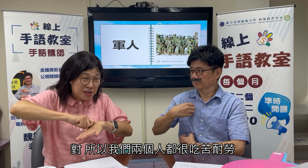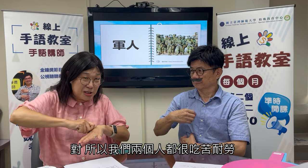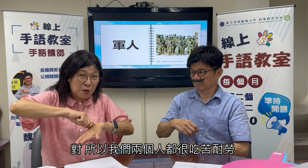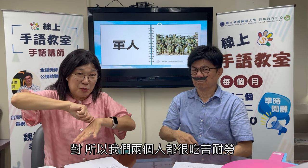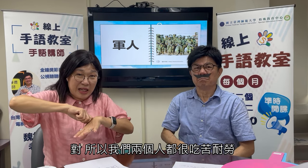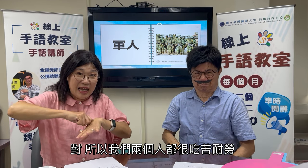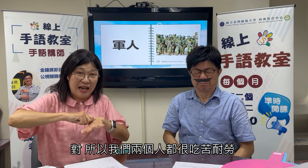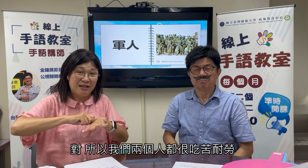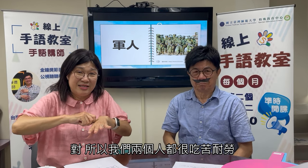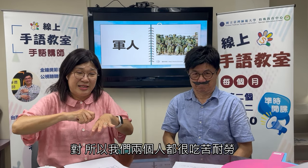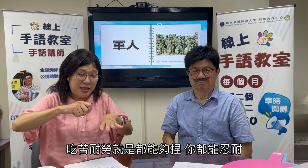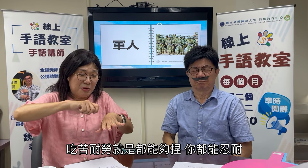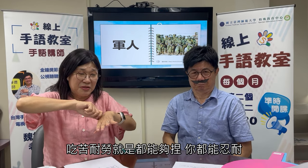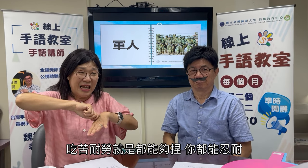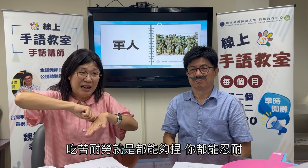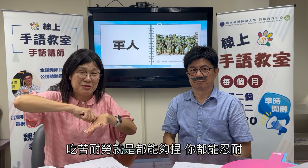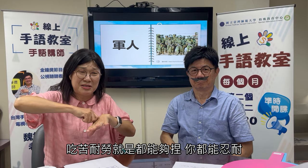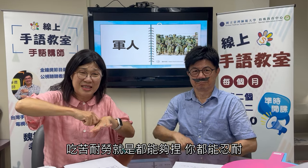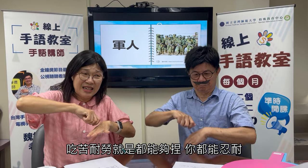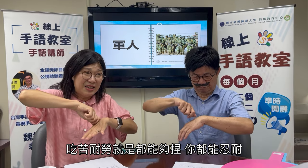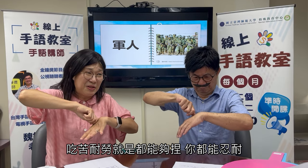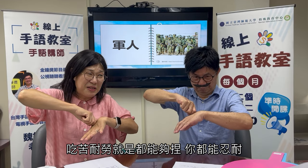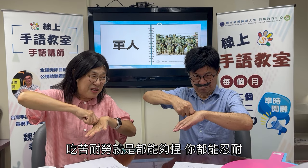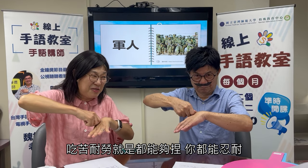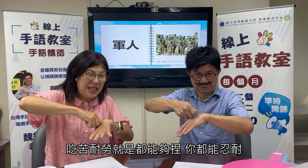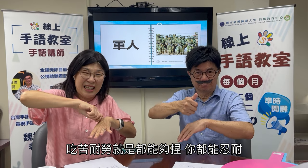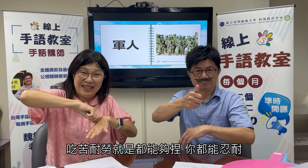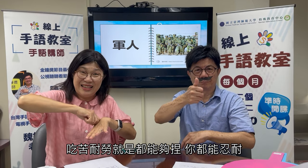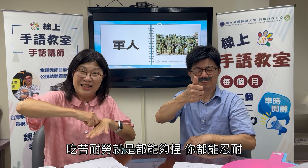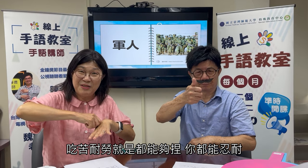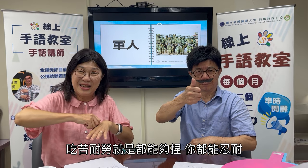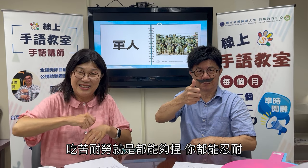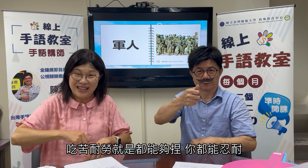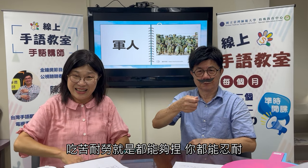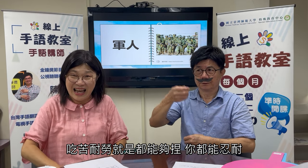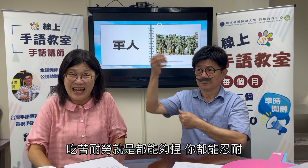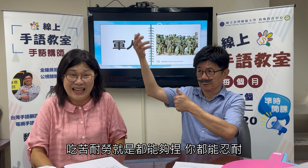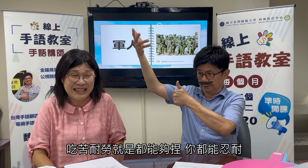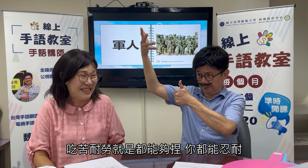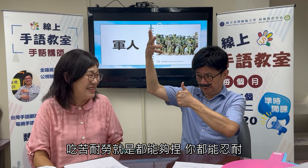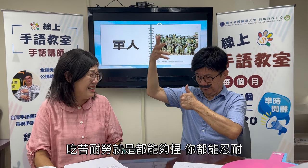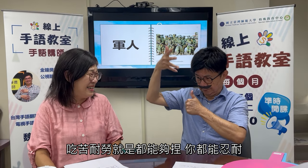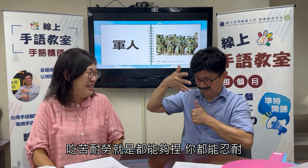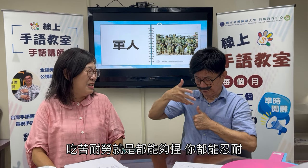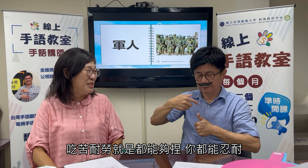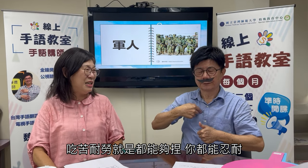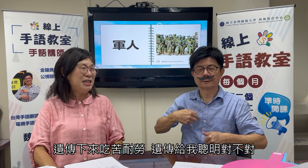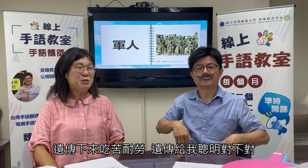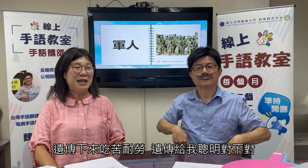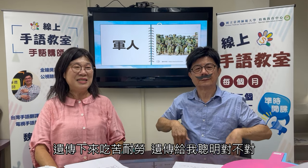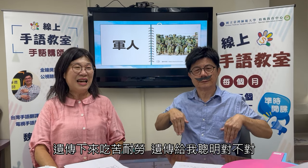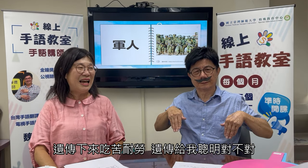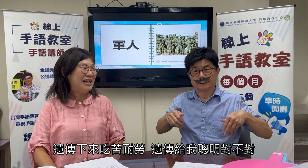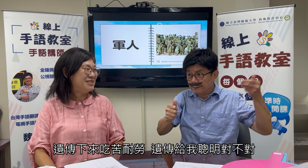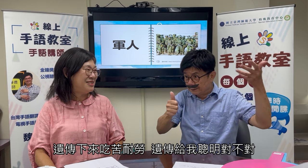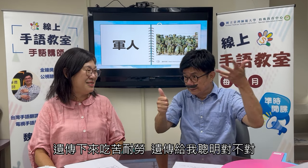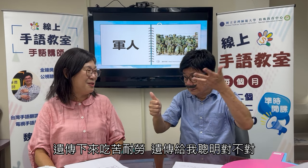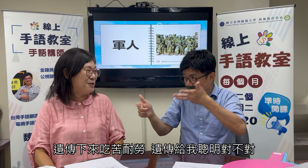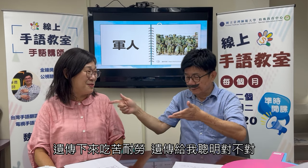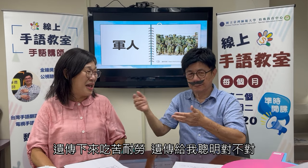苦耐劳，吃苦耐劳就是都能够捏你，你都能忍耐，遗传下来吃苦耐